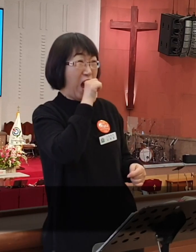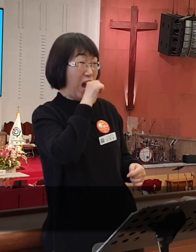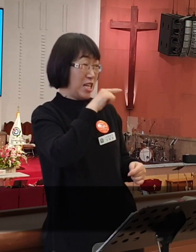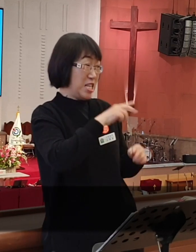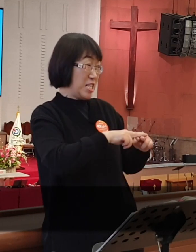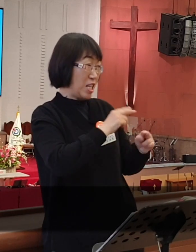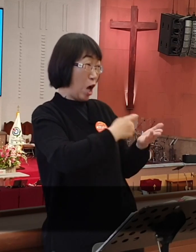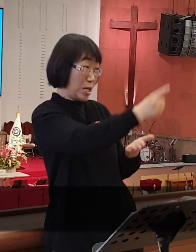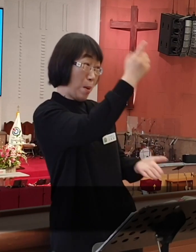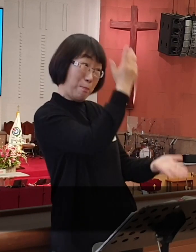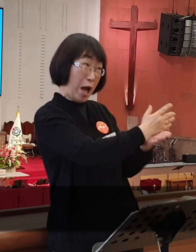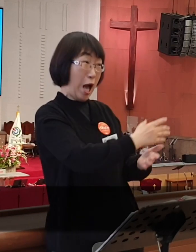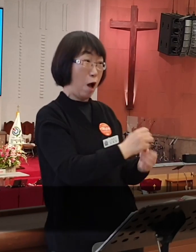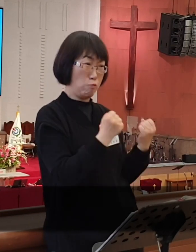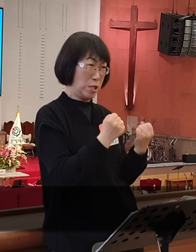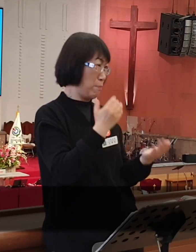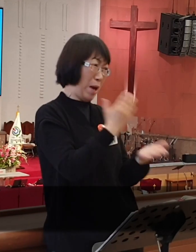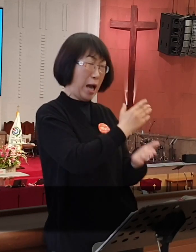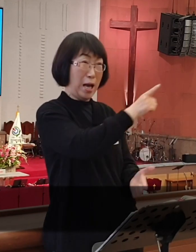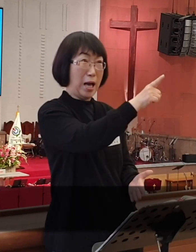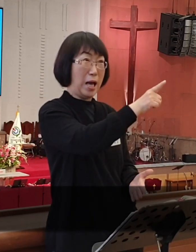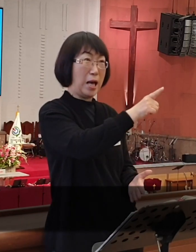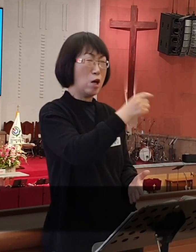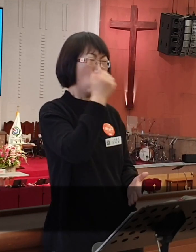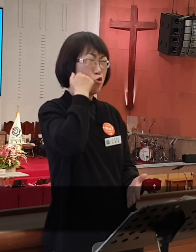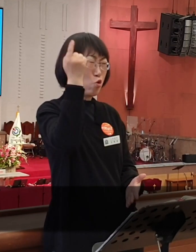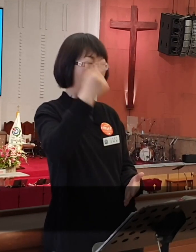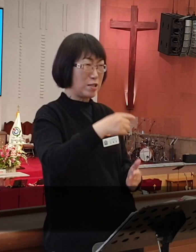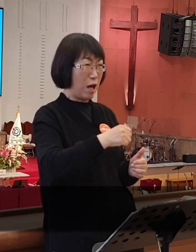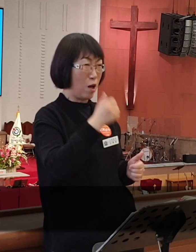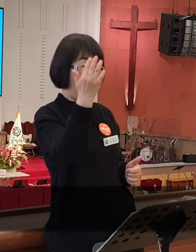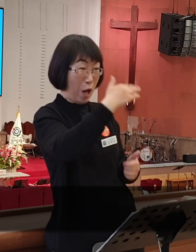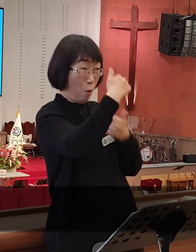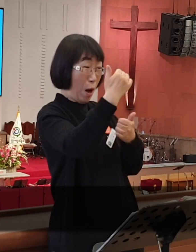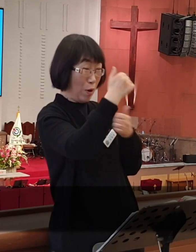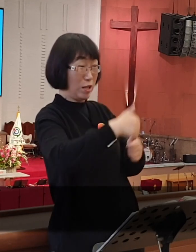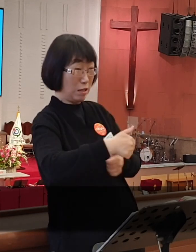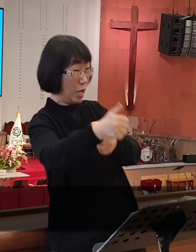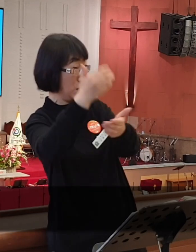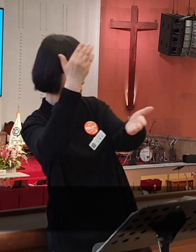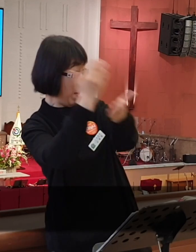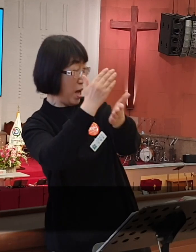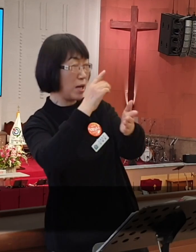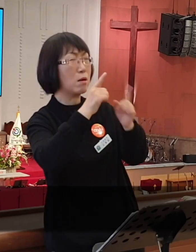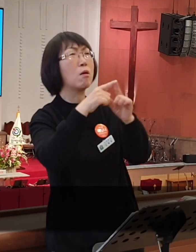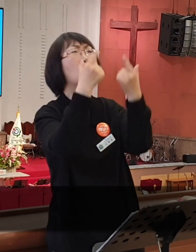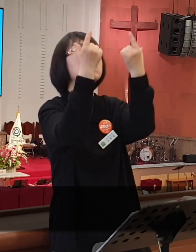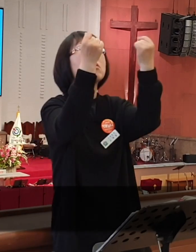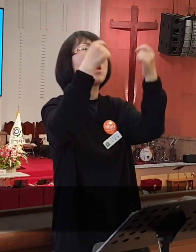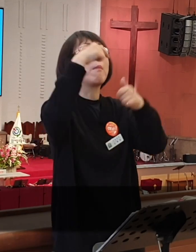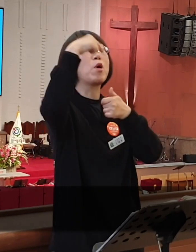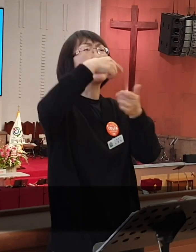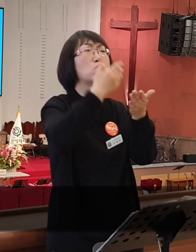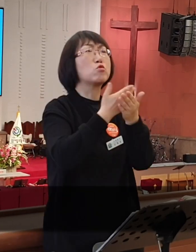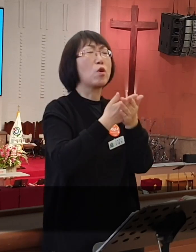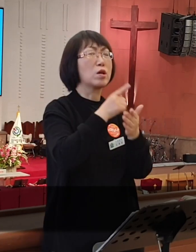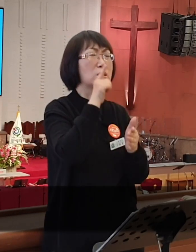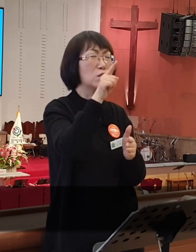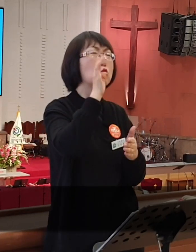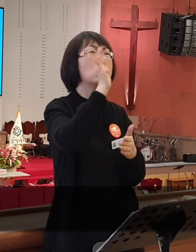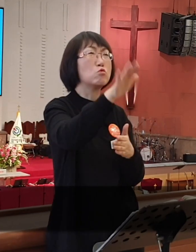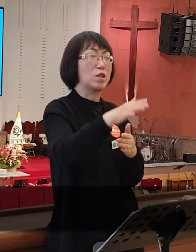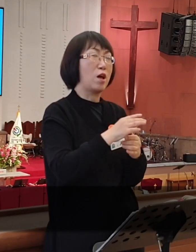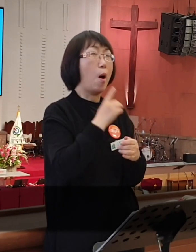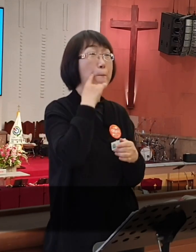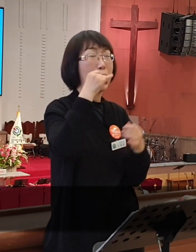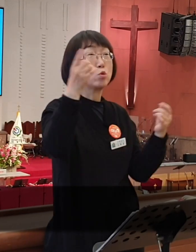절대로 여기서 움직이면 안 돼요. 누가 와도 따라가면 안 돼요. 그런 것들이죠. 명령을 줘요. 그 다음에 그걸로만 끝내?